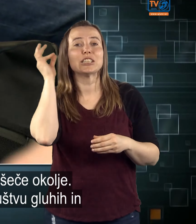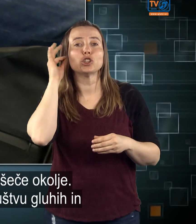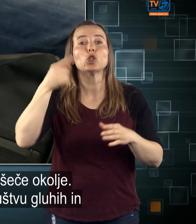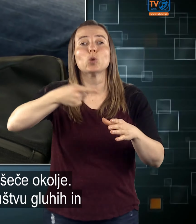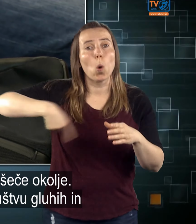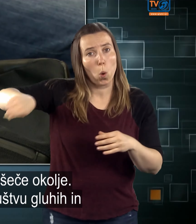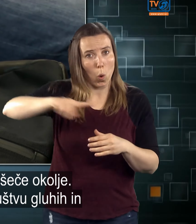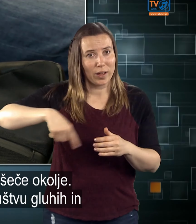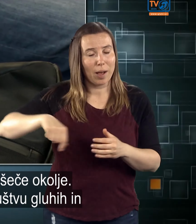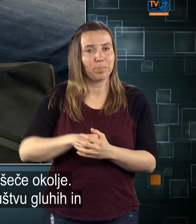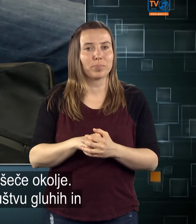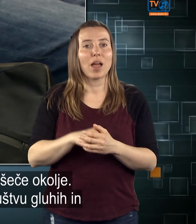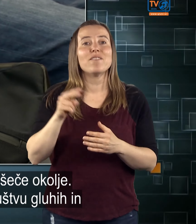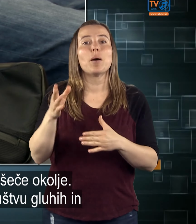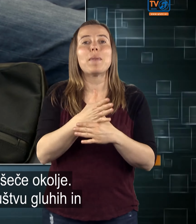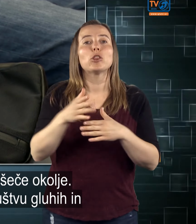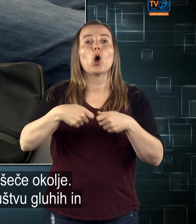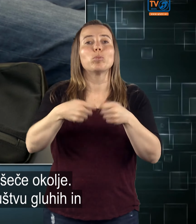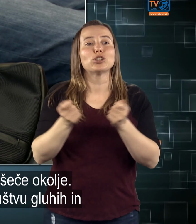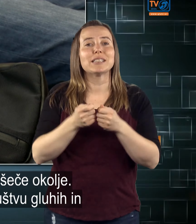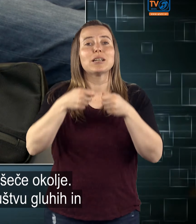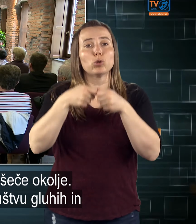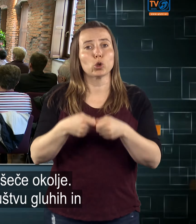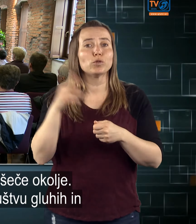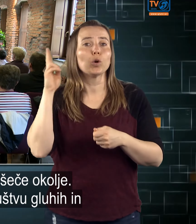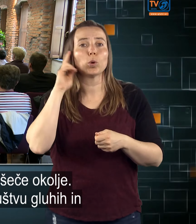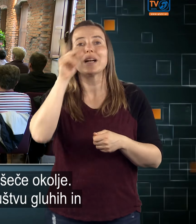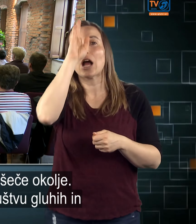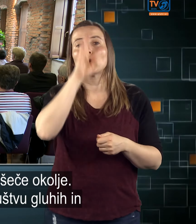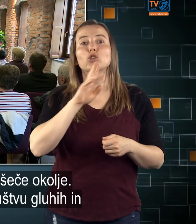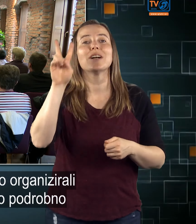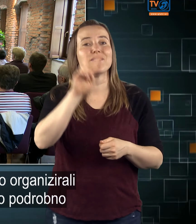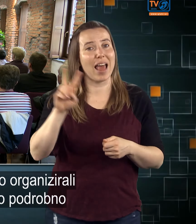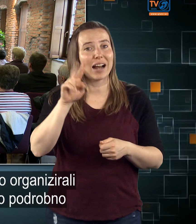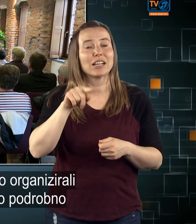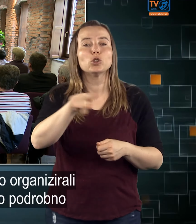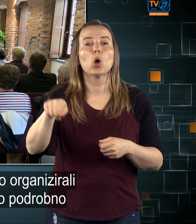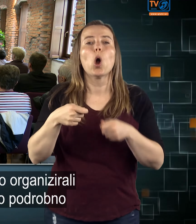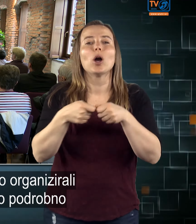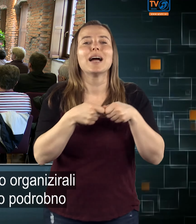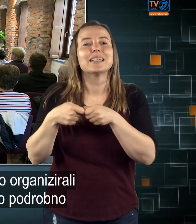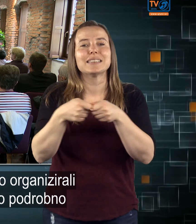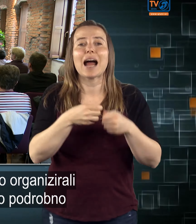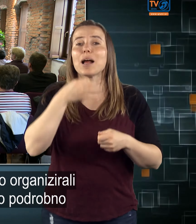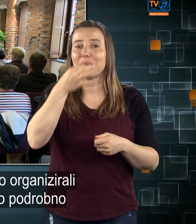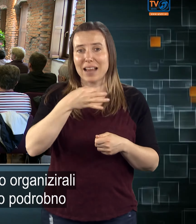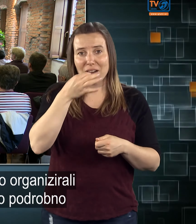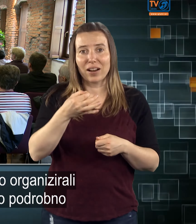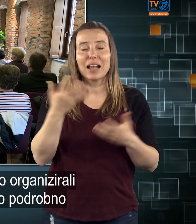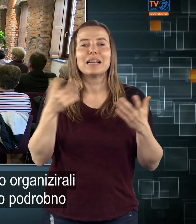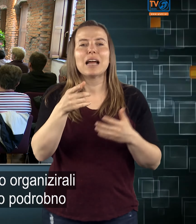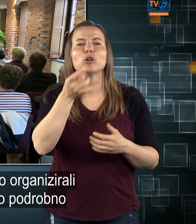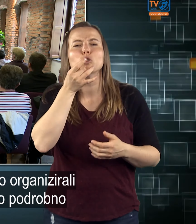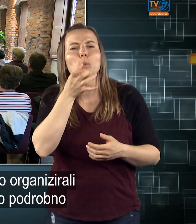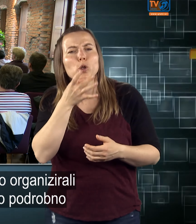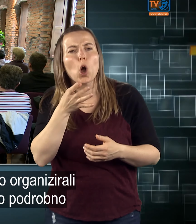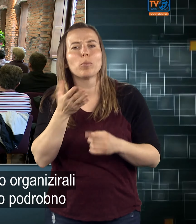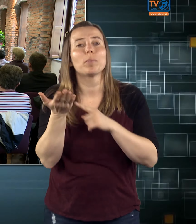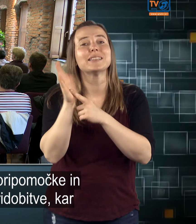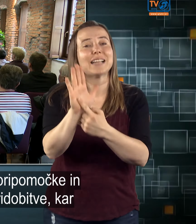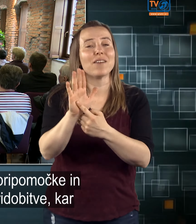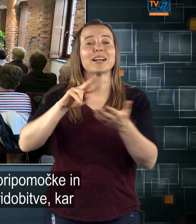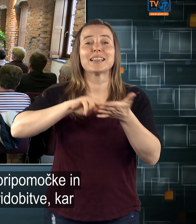vključevanje v slišeče okolje. V medobčinskem društvu gluhih in naglušnih velenje so organizirali predavanje,